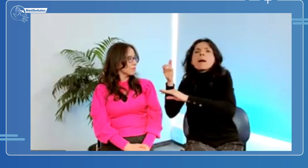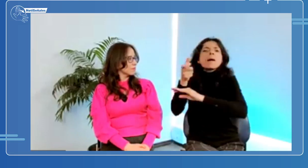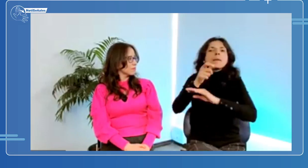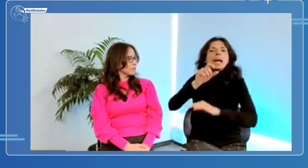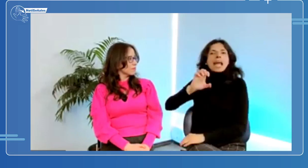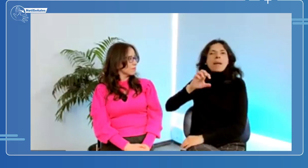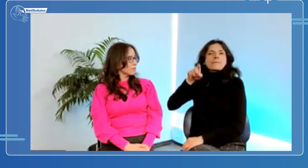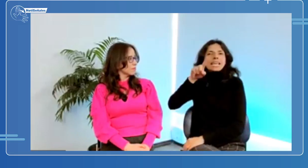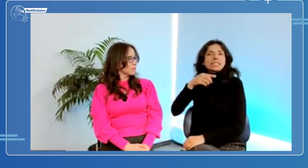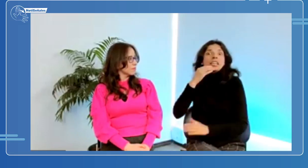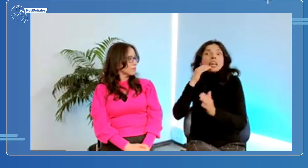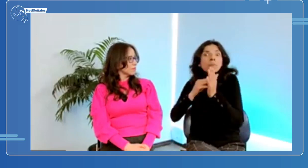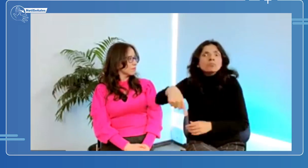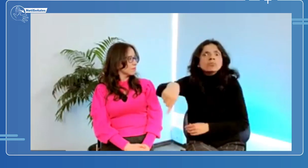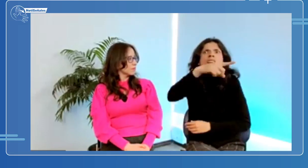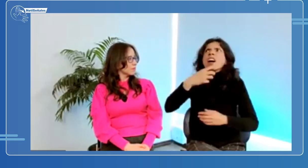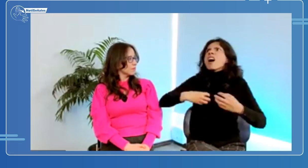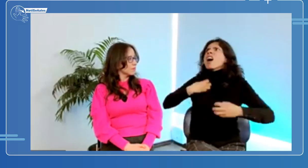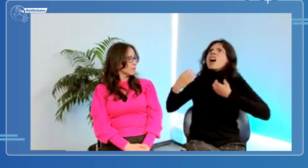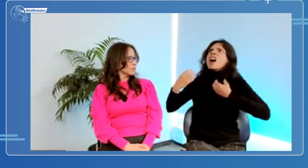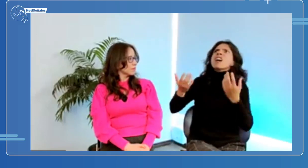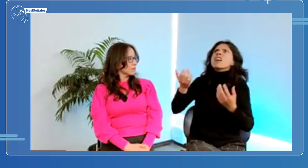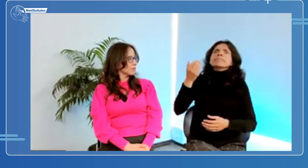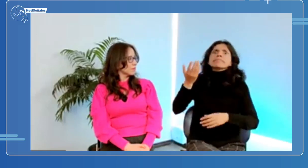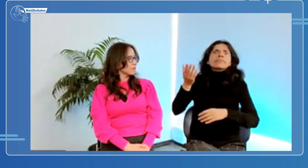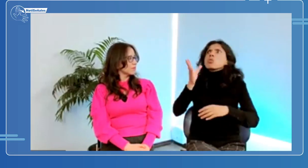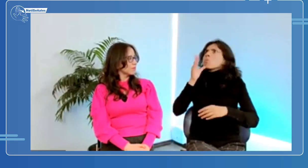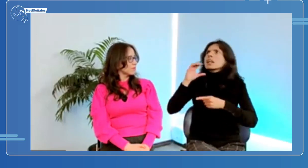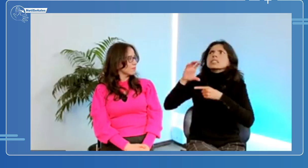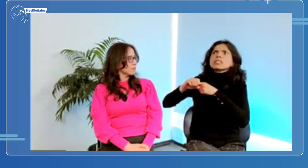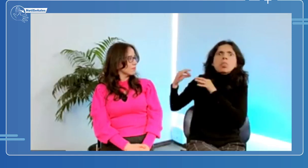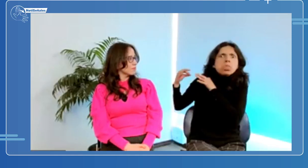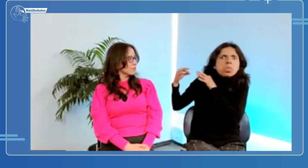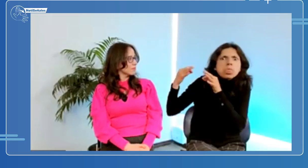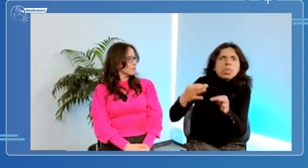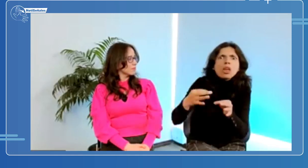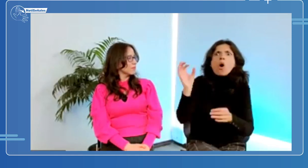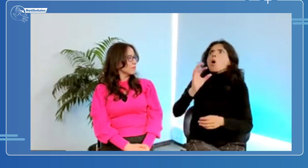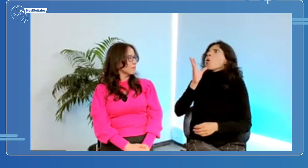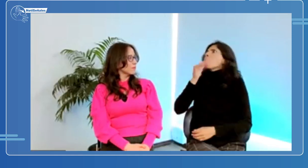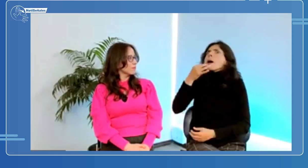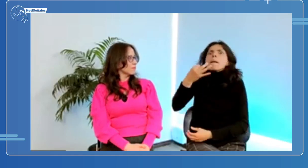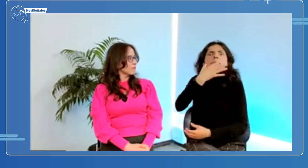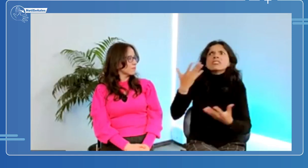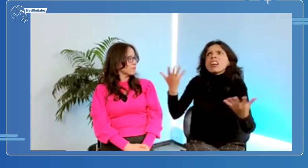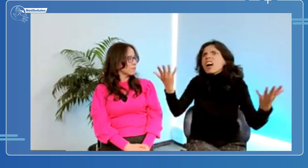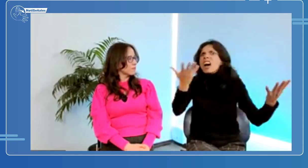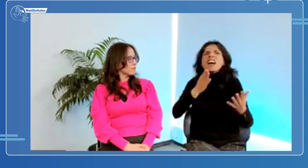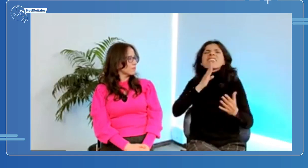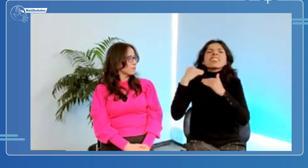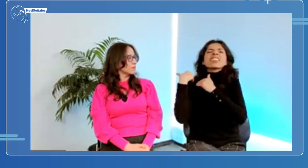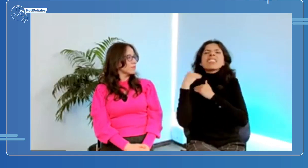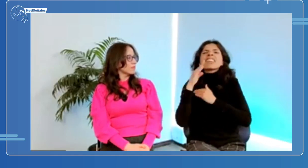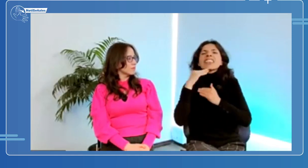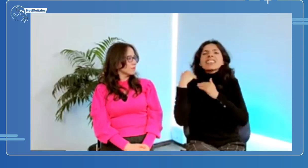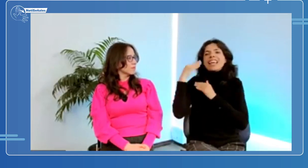la Supersalud está vigilando las EPS y es como, ¿qué pasa? Digamos que no tenemos una cita, no tenemos